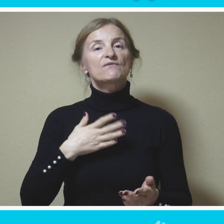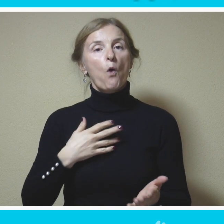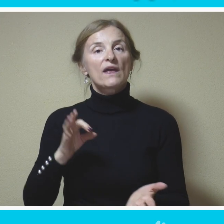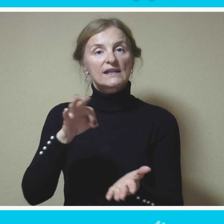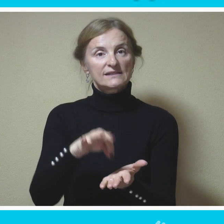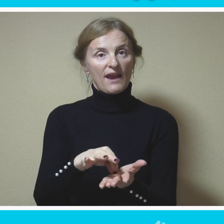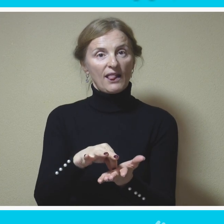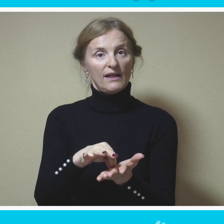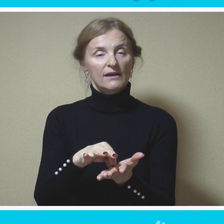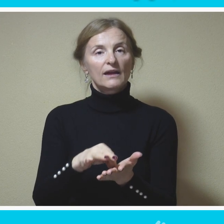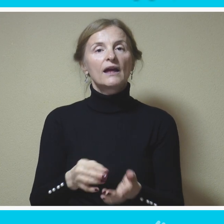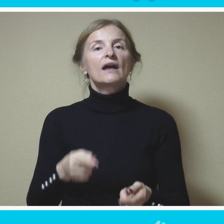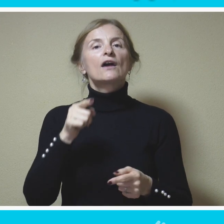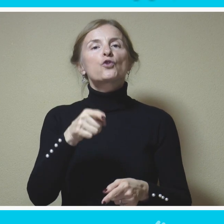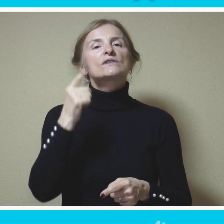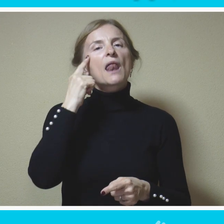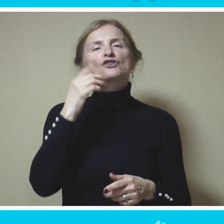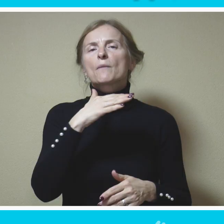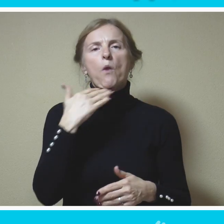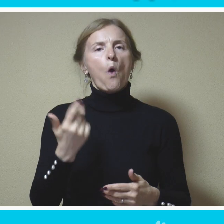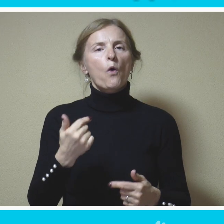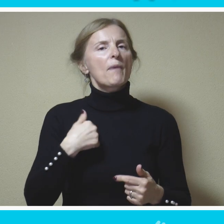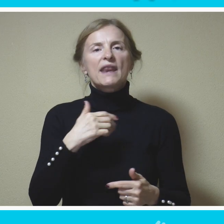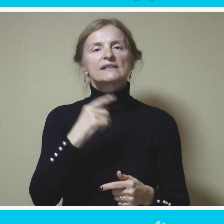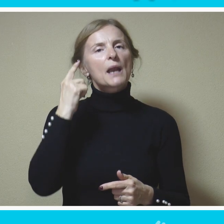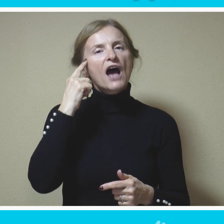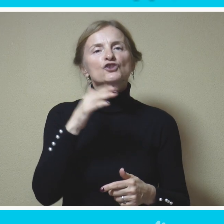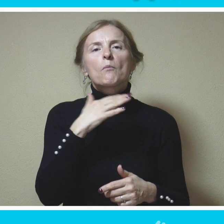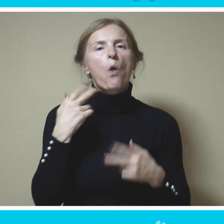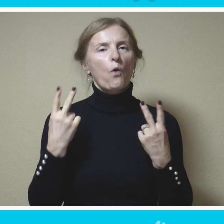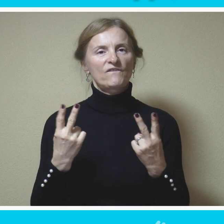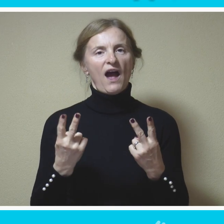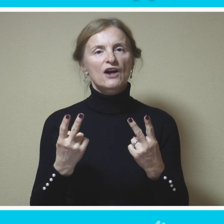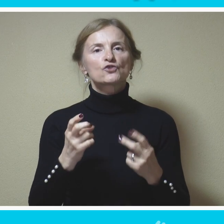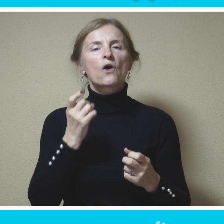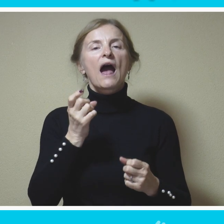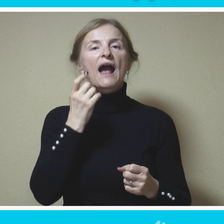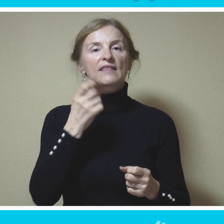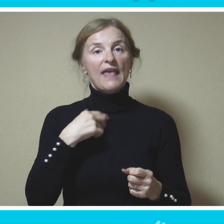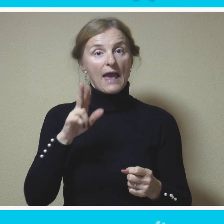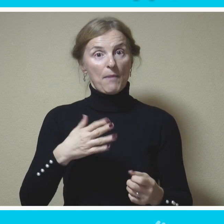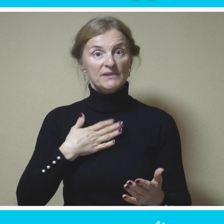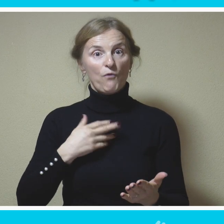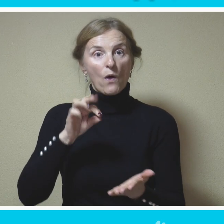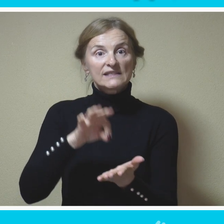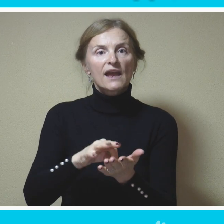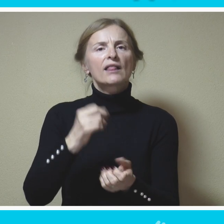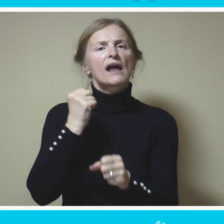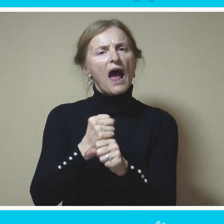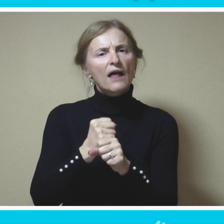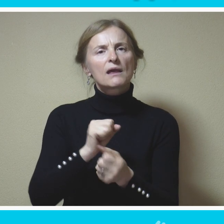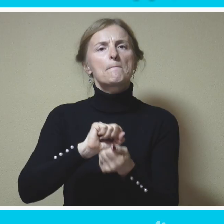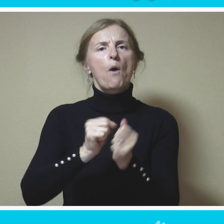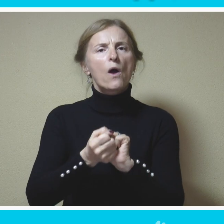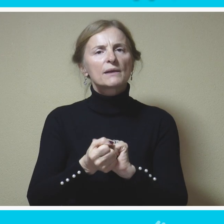postavljanje ciljeva znači mnogo, bar meni znači mnogo. Jer kad postavim sebi neki cilj, radim na